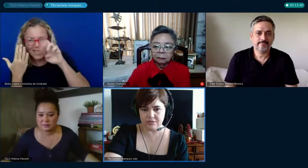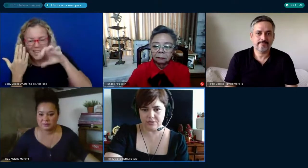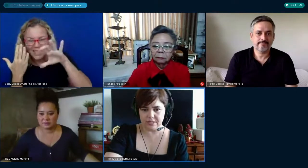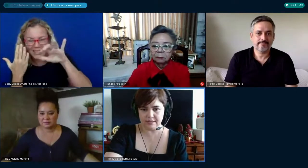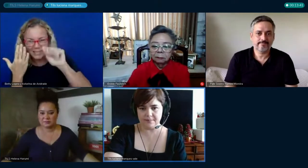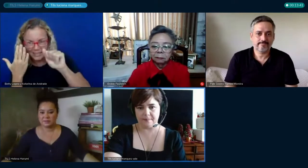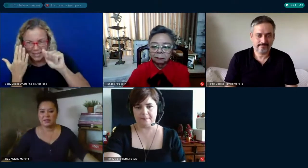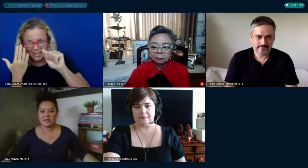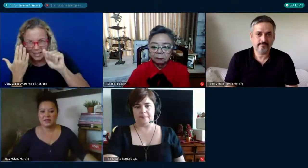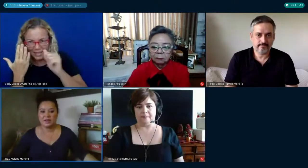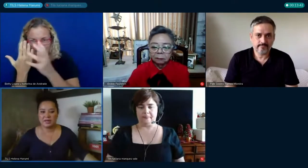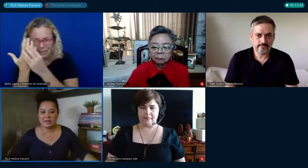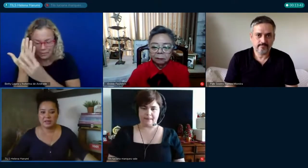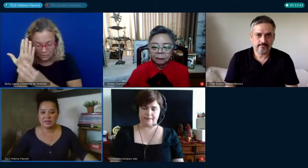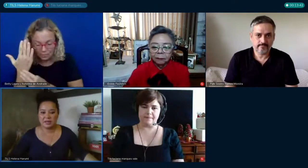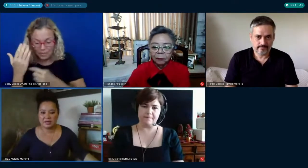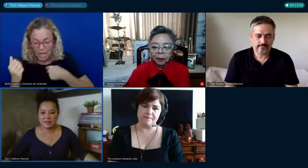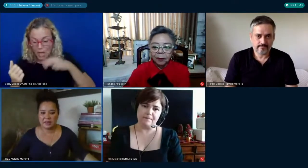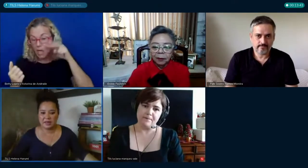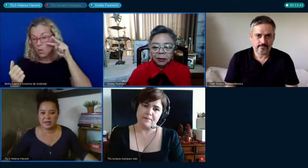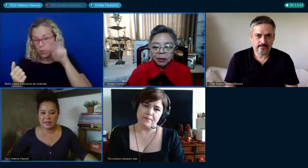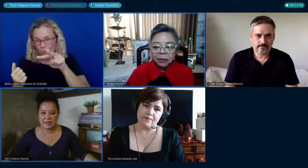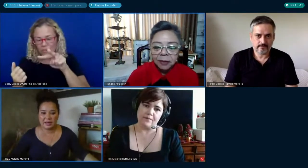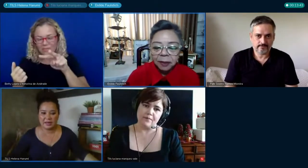as alterações.